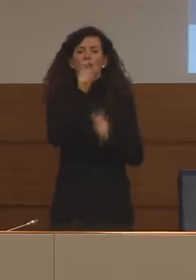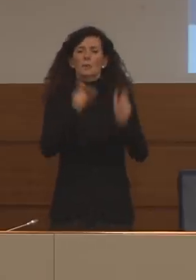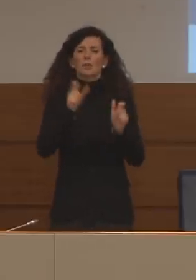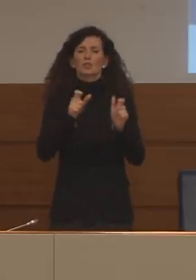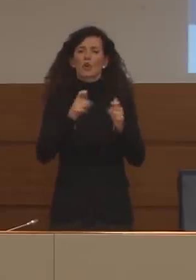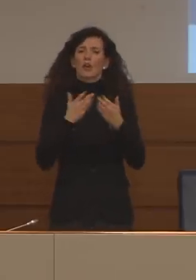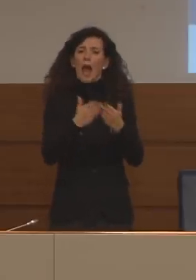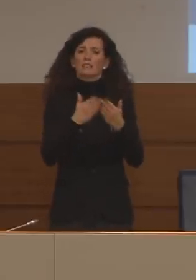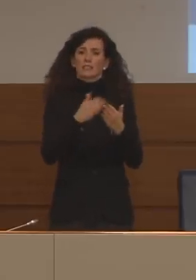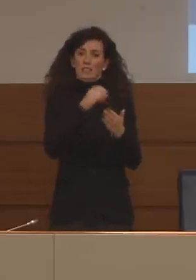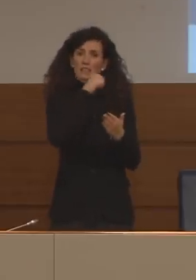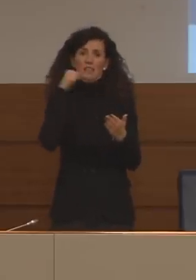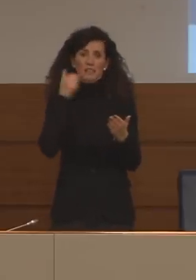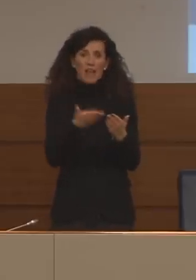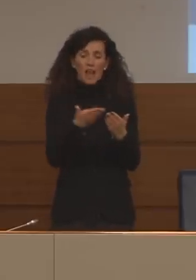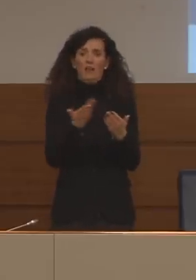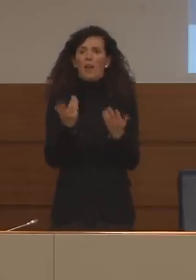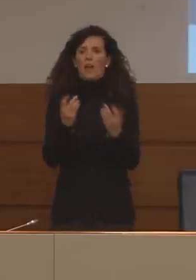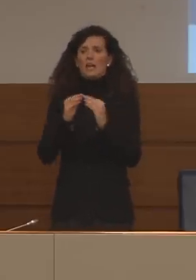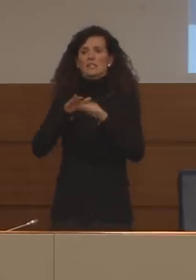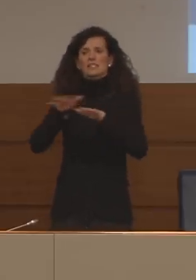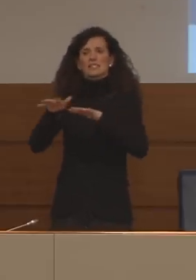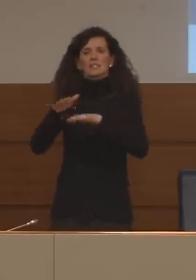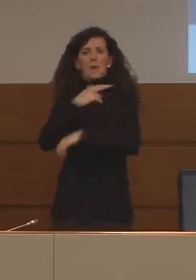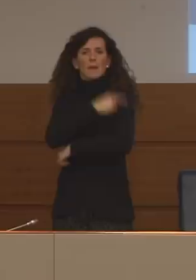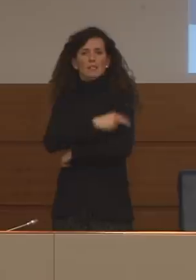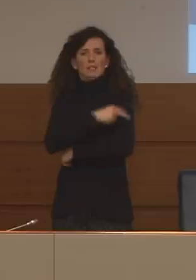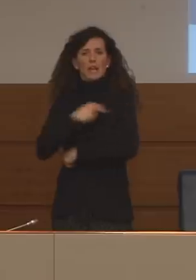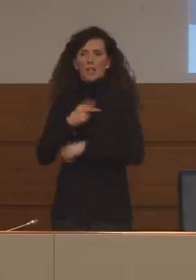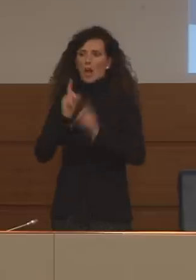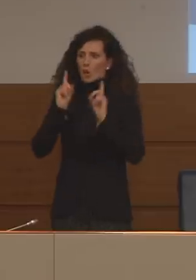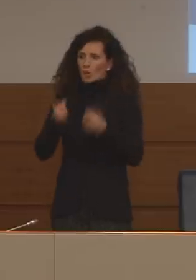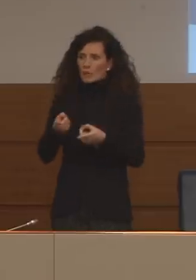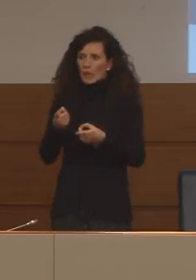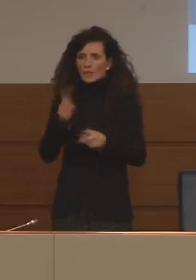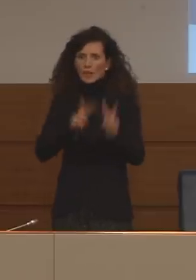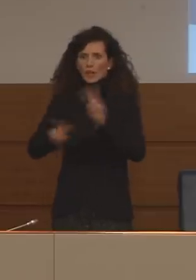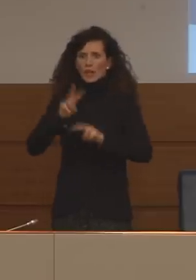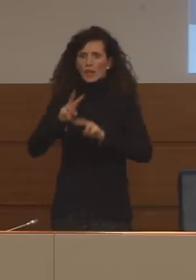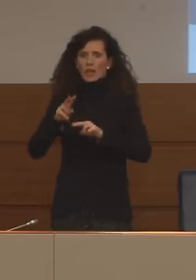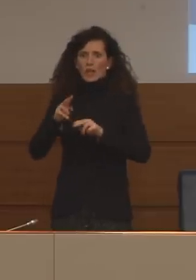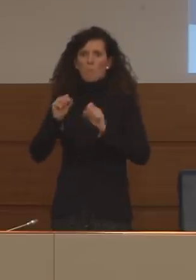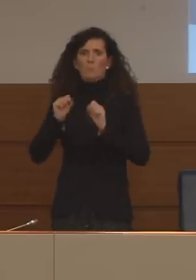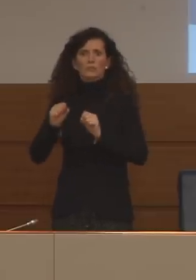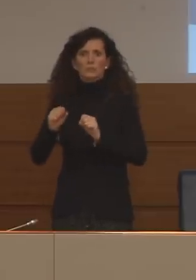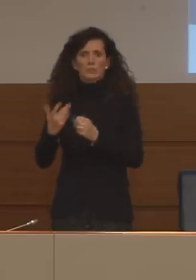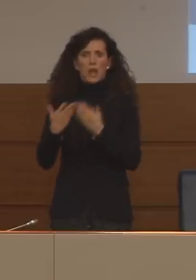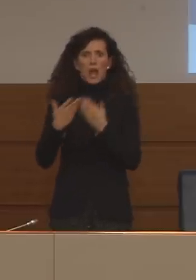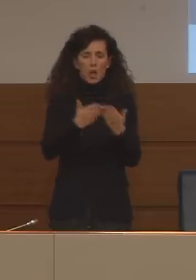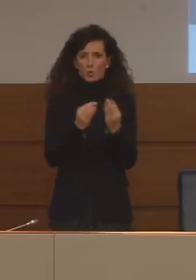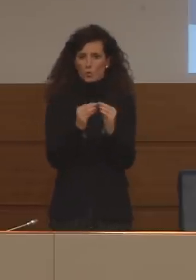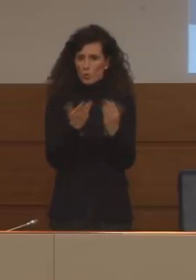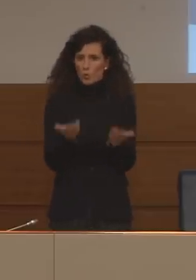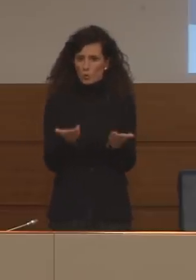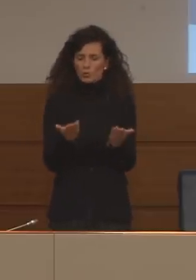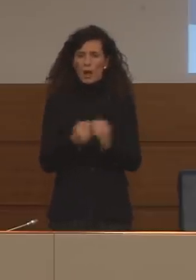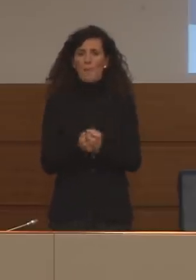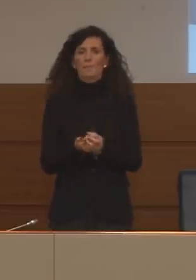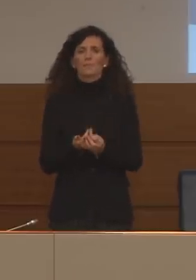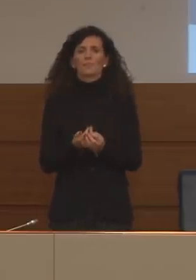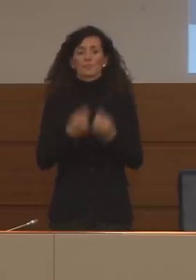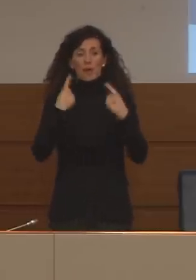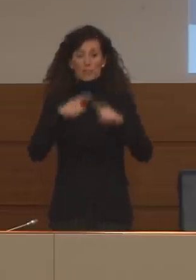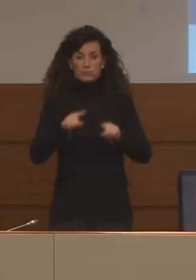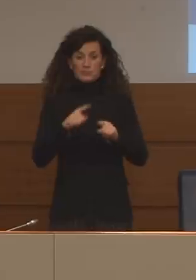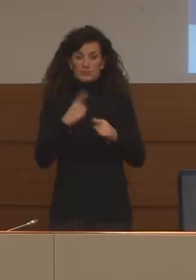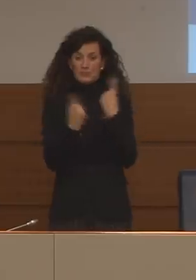e si stima il servizio sanitario ovviamente deve attrezzarsi per fare questo quindi scenari di questo tipo sono